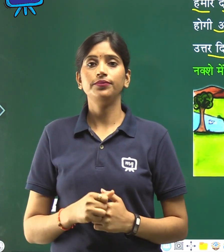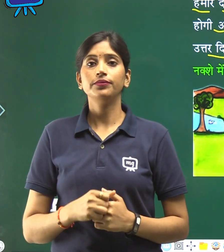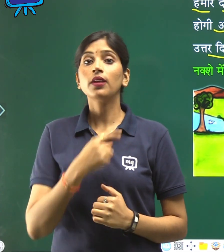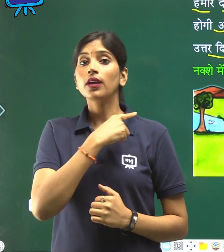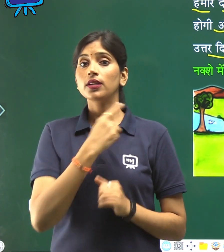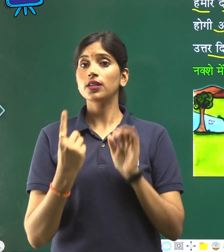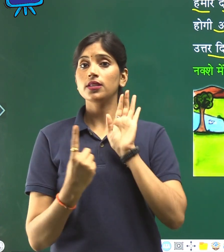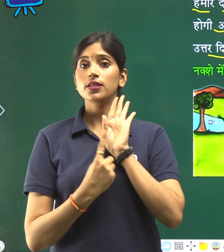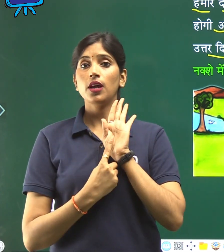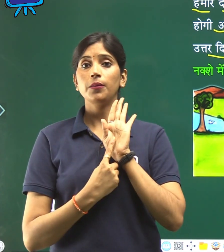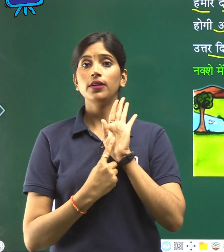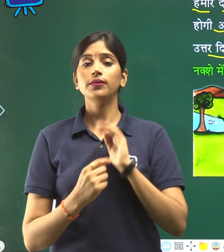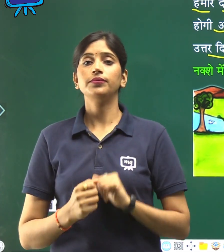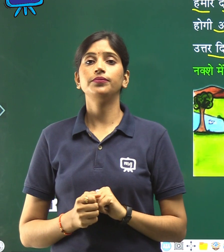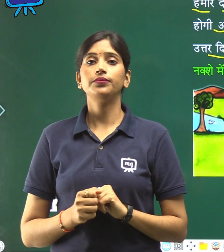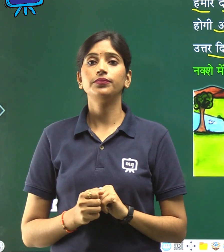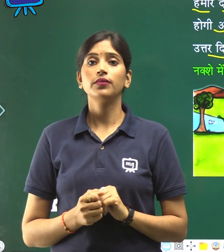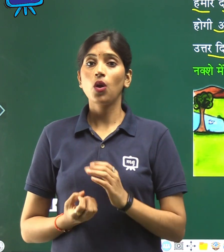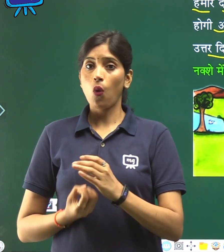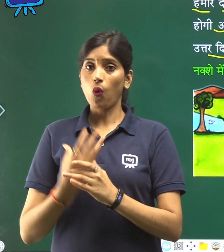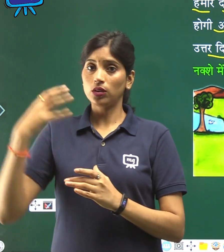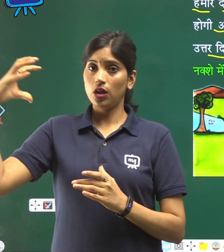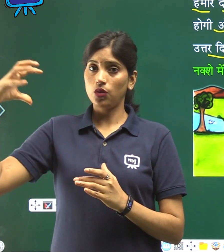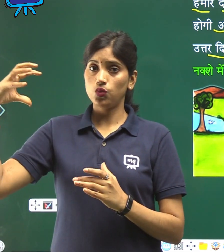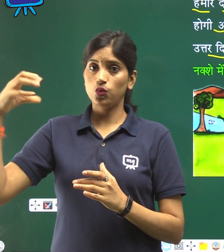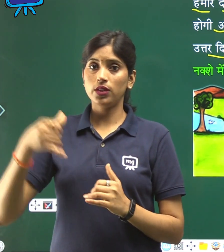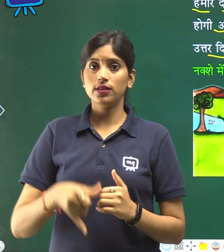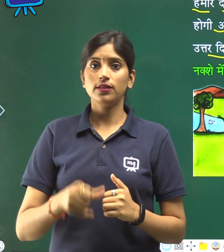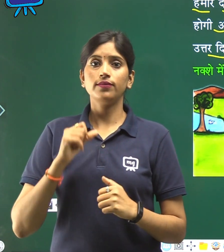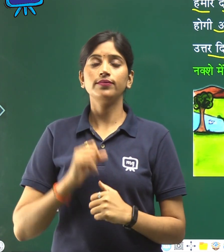इनके सामने उगता सूरज है,